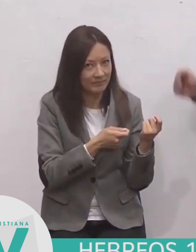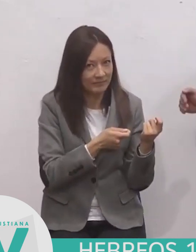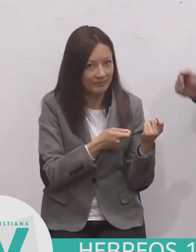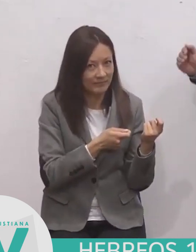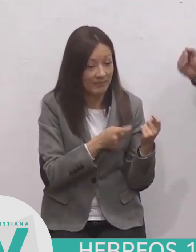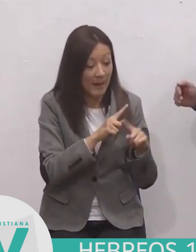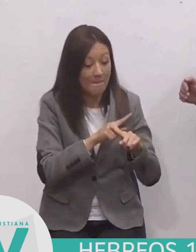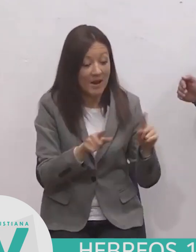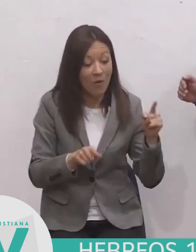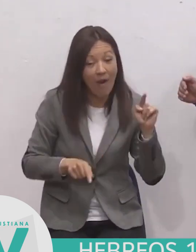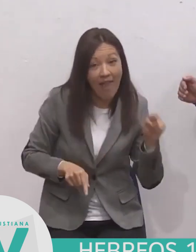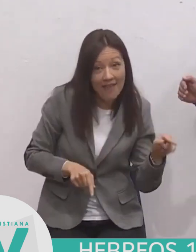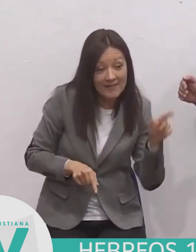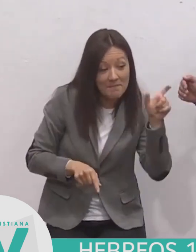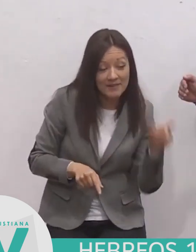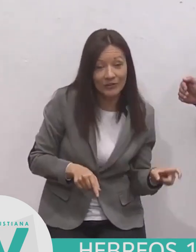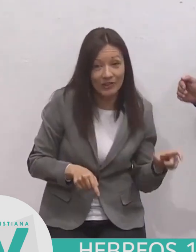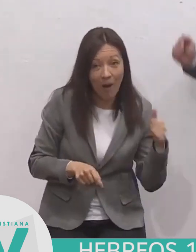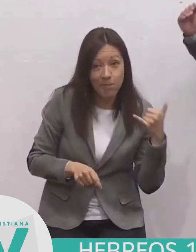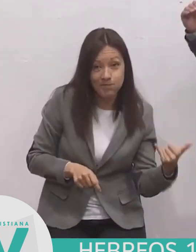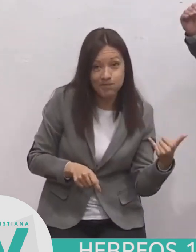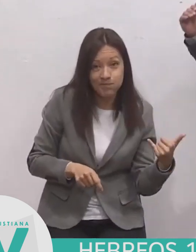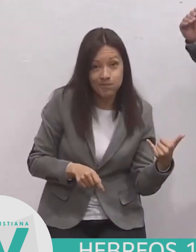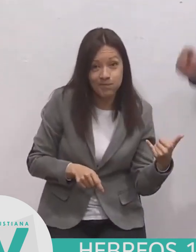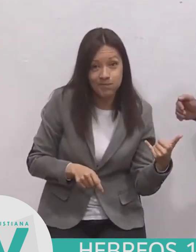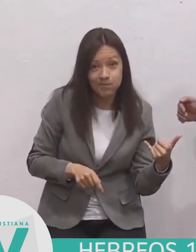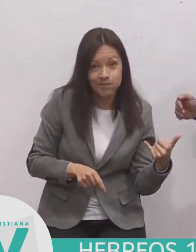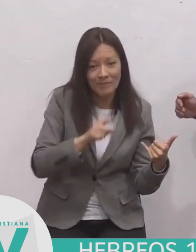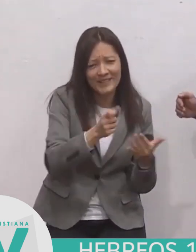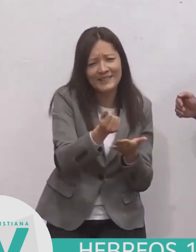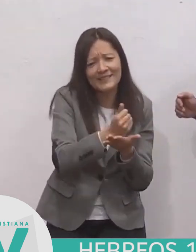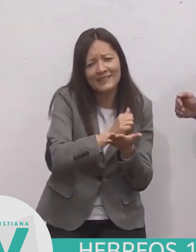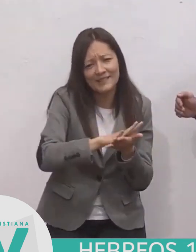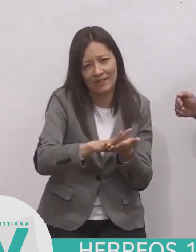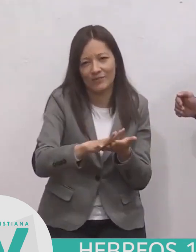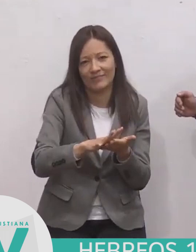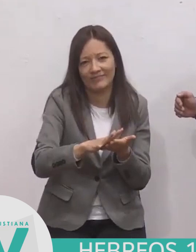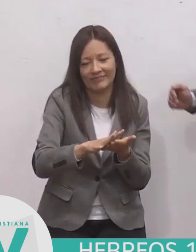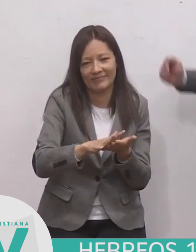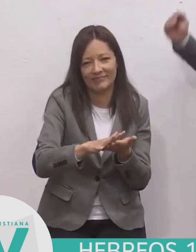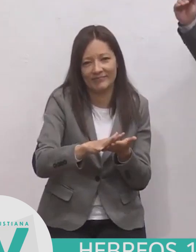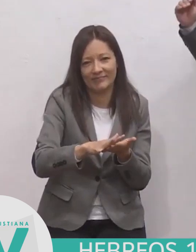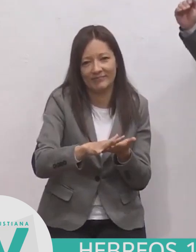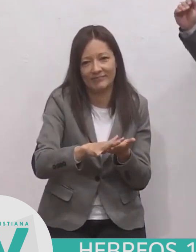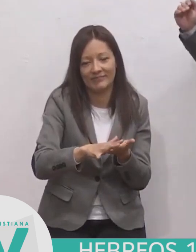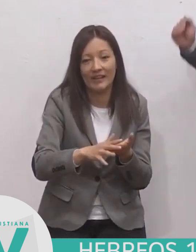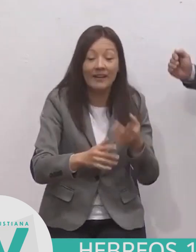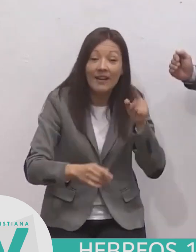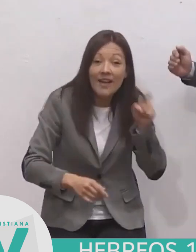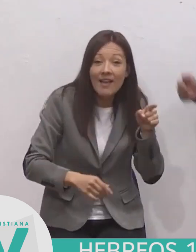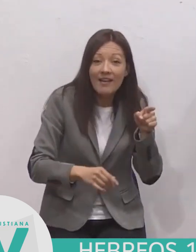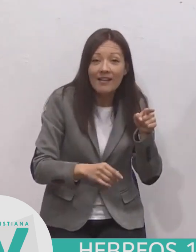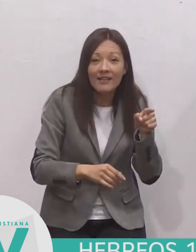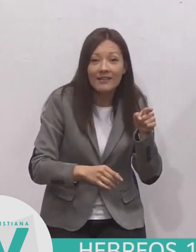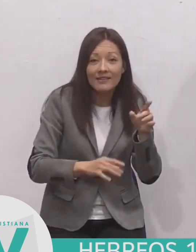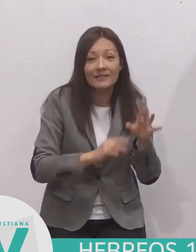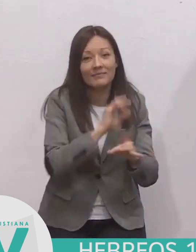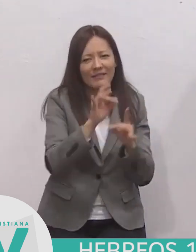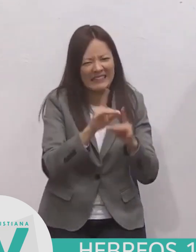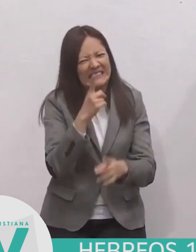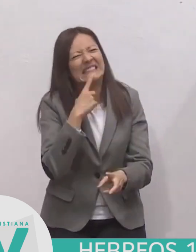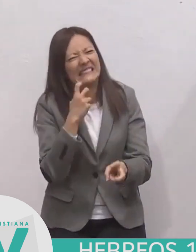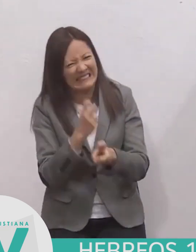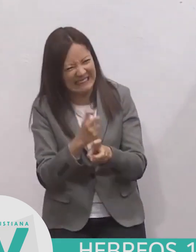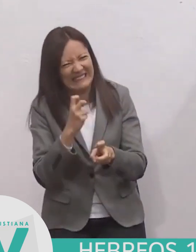Pero ese que está al lado es santo. Y es, pero yo sé que es